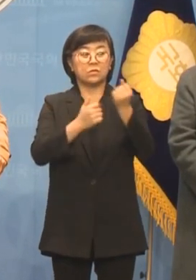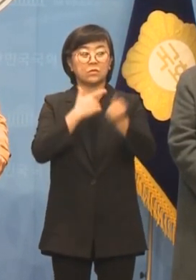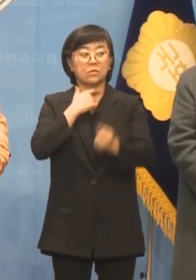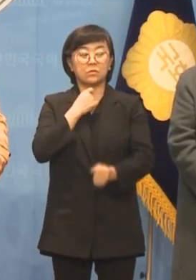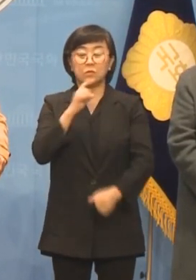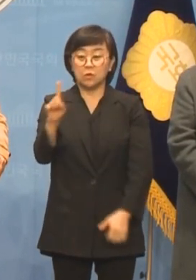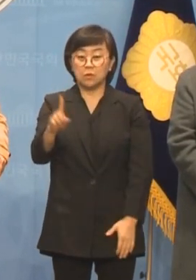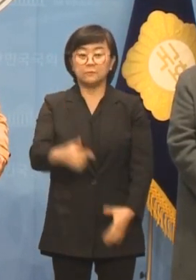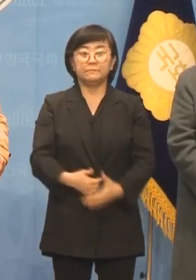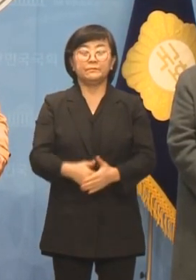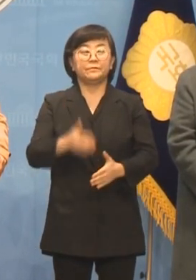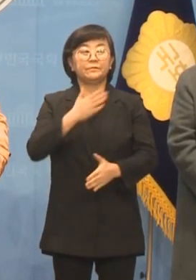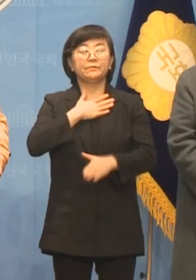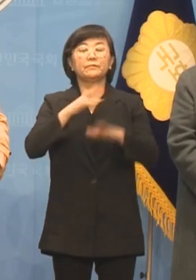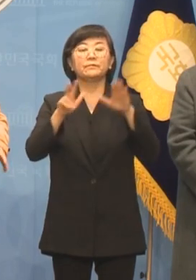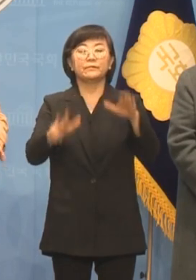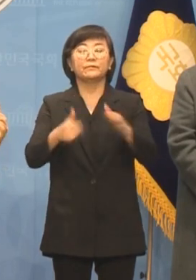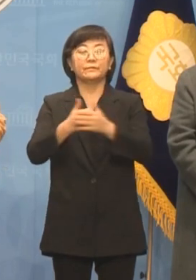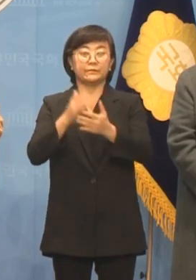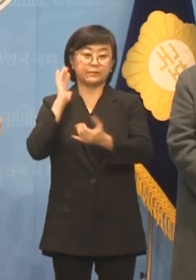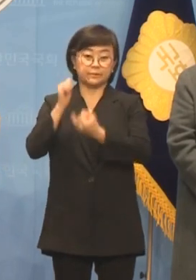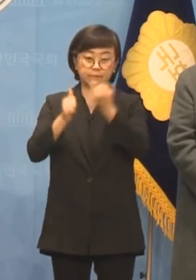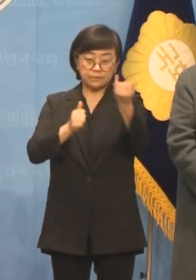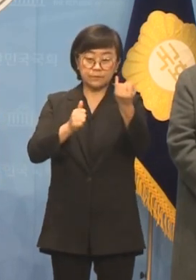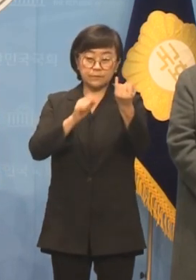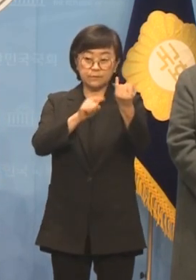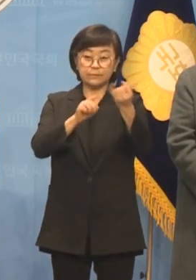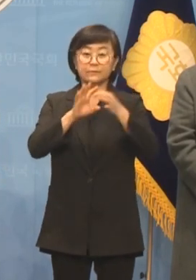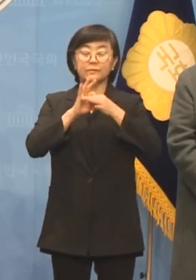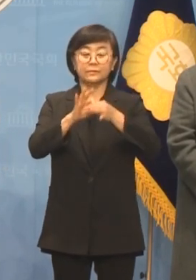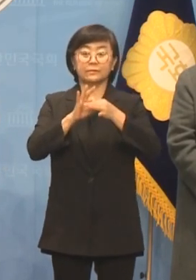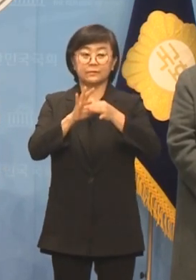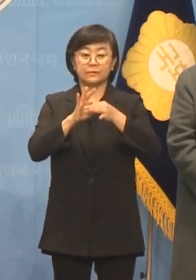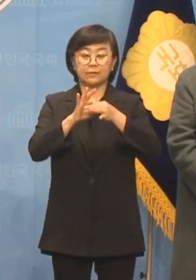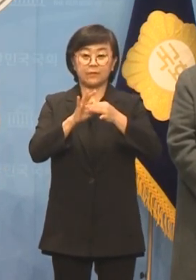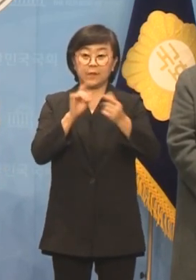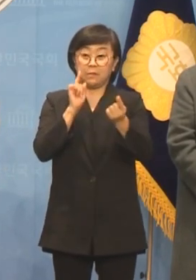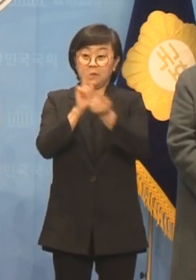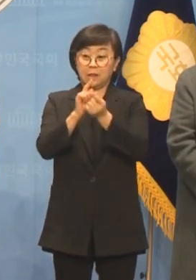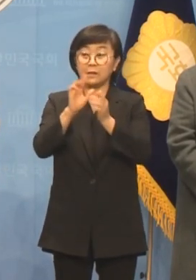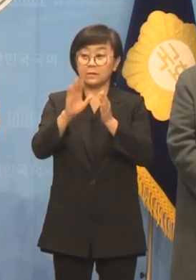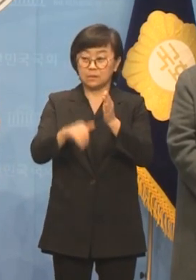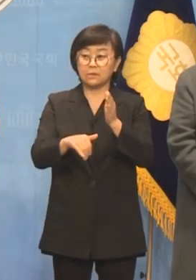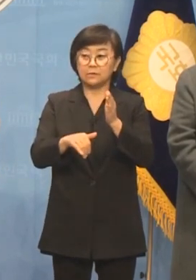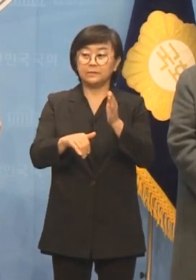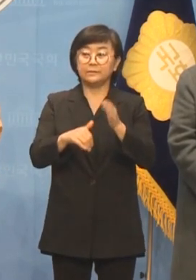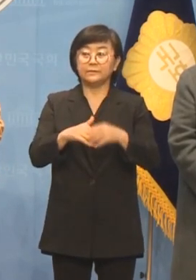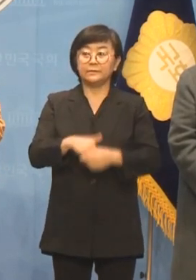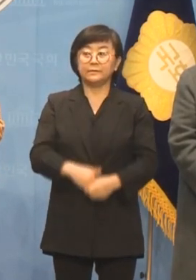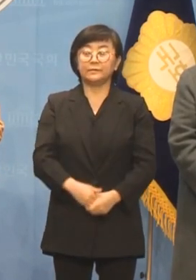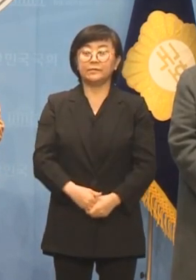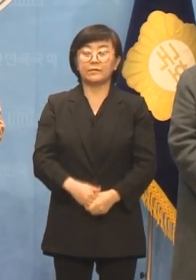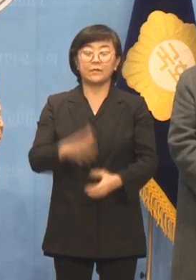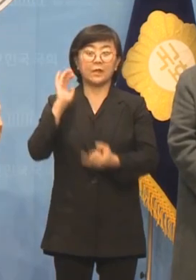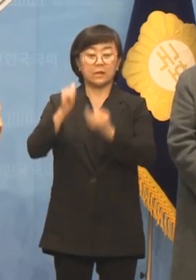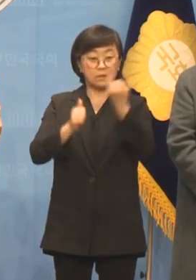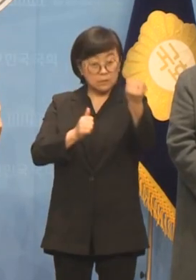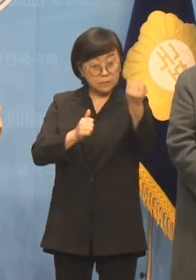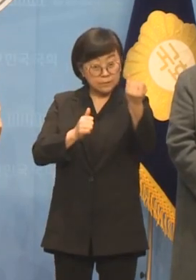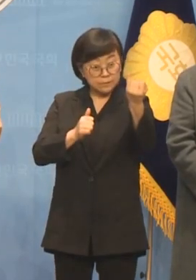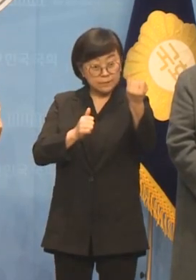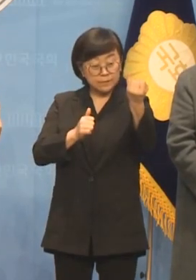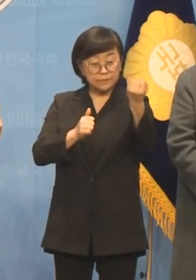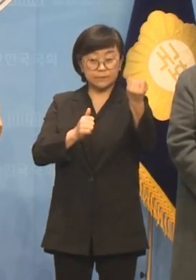있겠죠. 저는 이제 김건희 여사를 통해서 김건희 여사를 접촉하는 과정에서 김건희 여사가